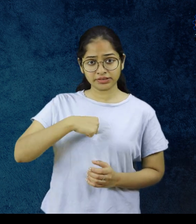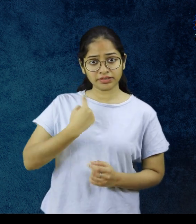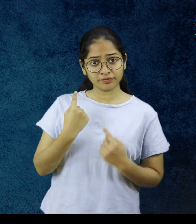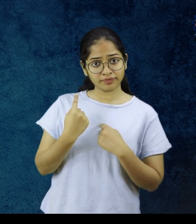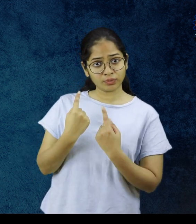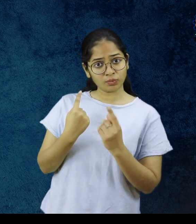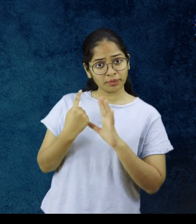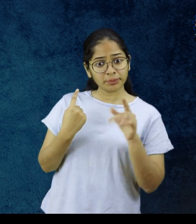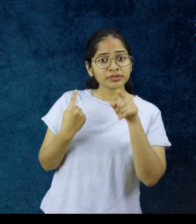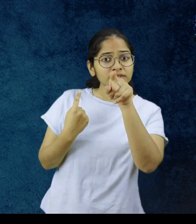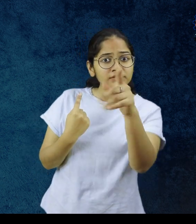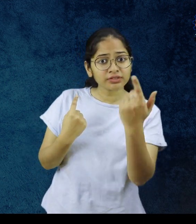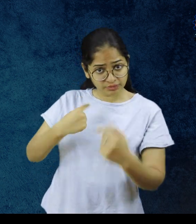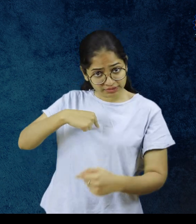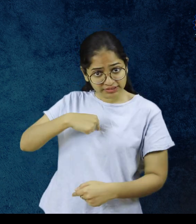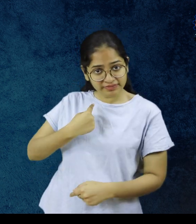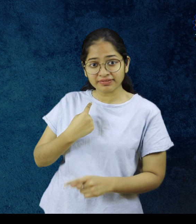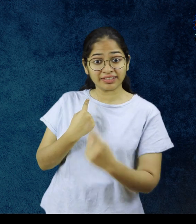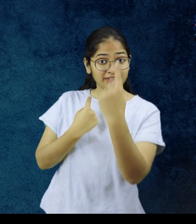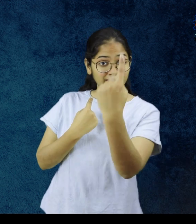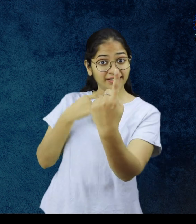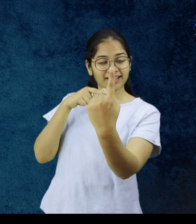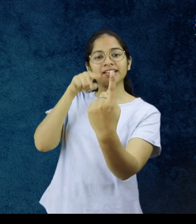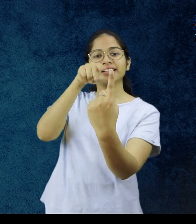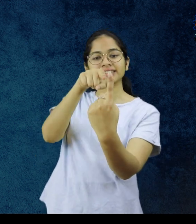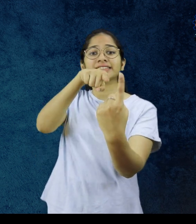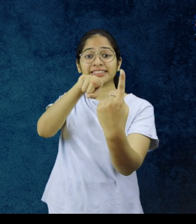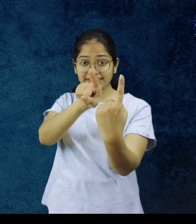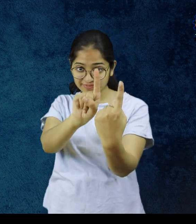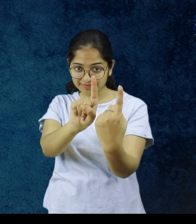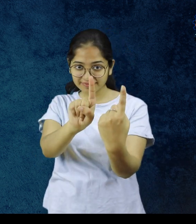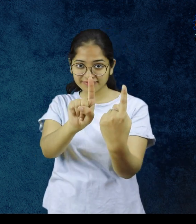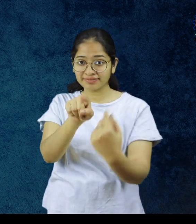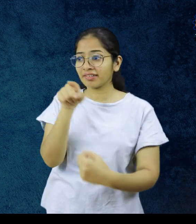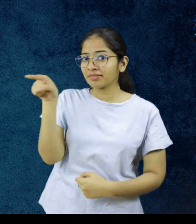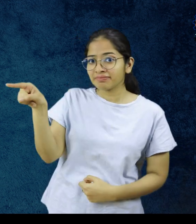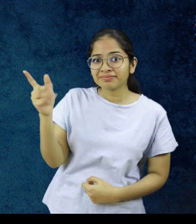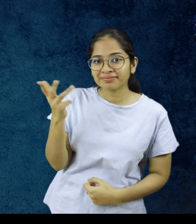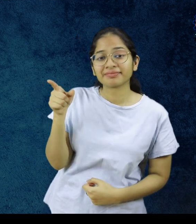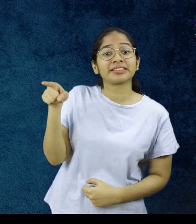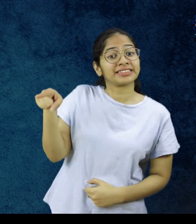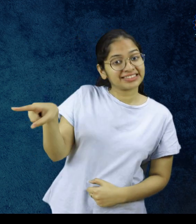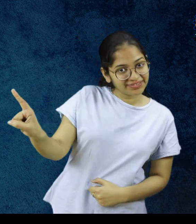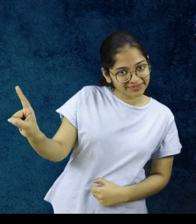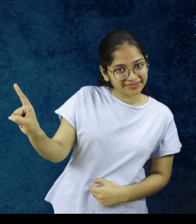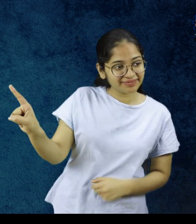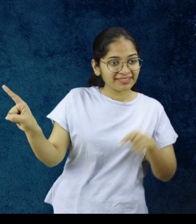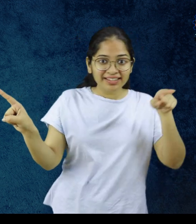क्या यह सिर्फ मेरे लिए नहीं आपके लिए भी है आप खुद इसके लिए वह खुद